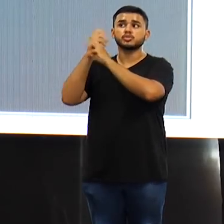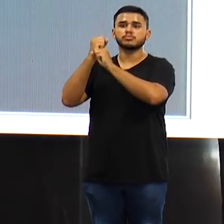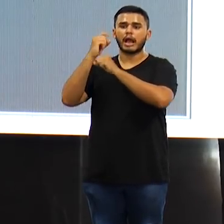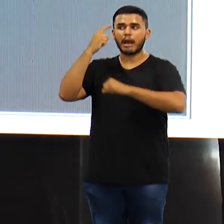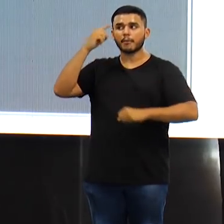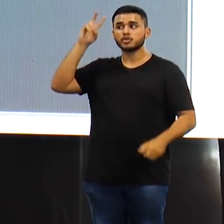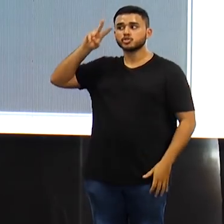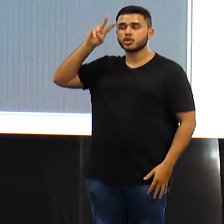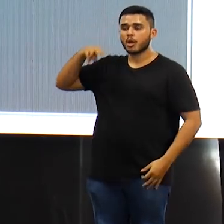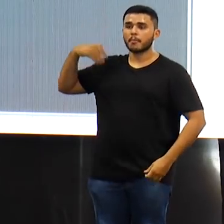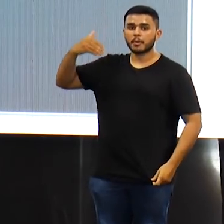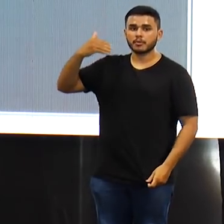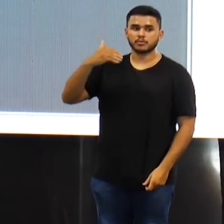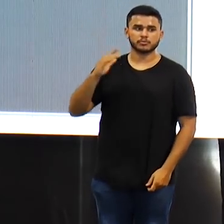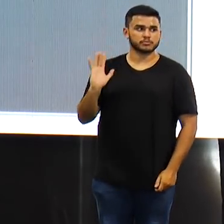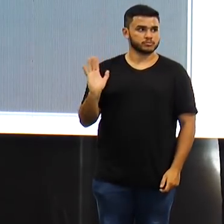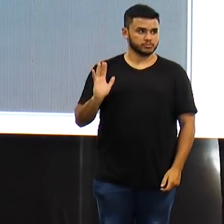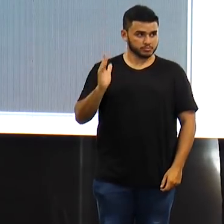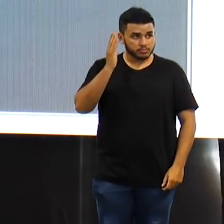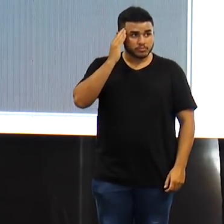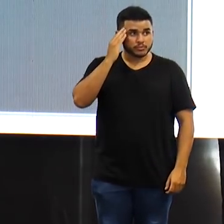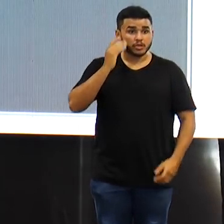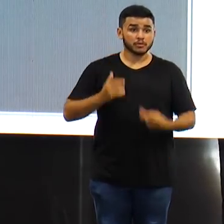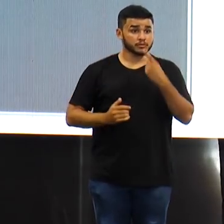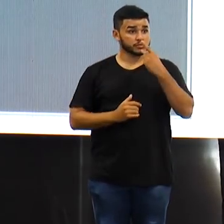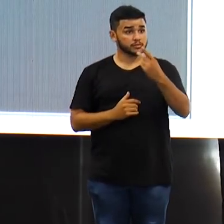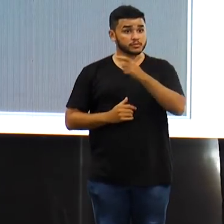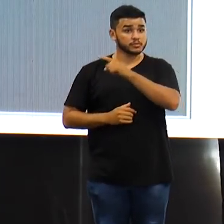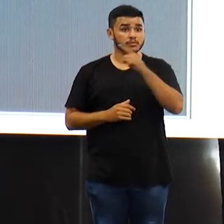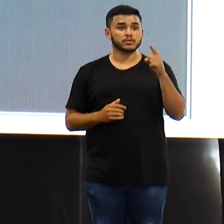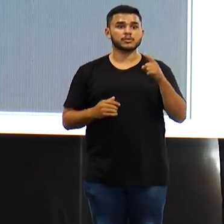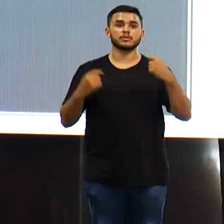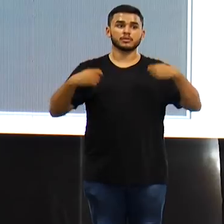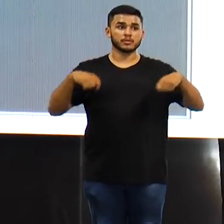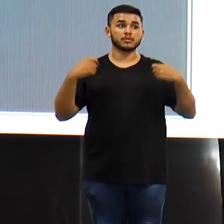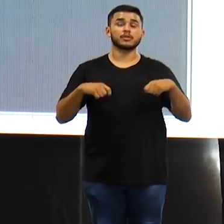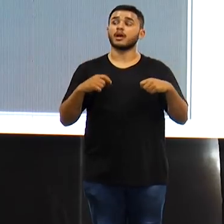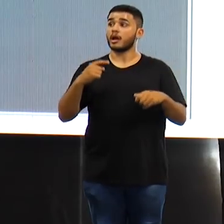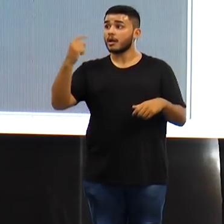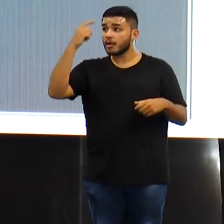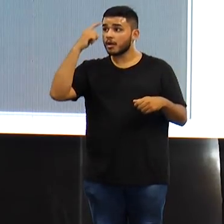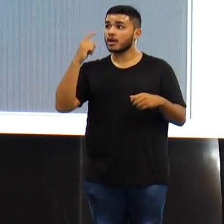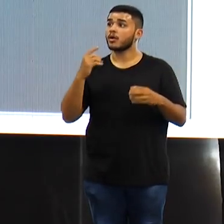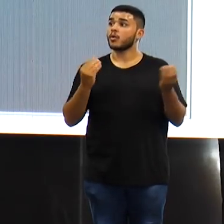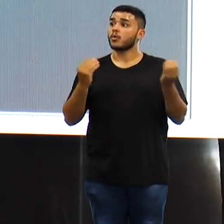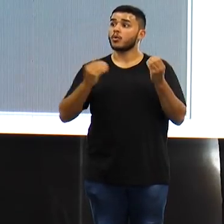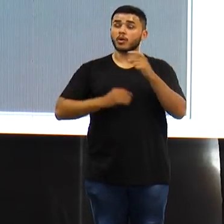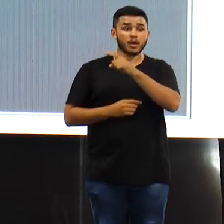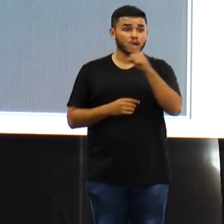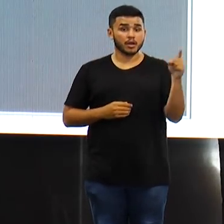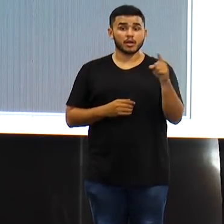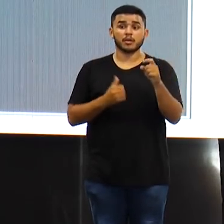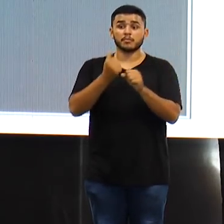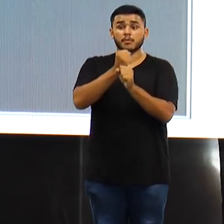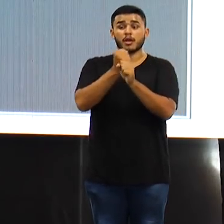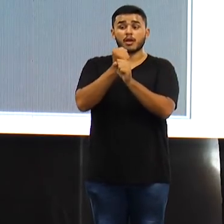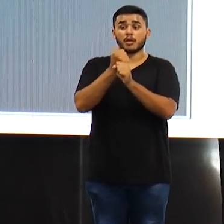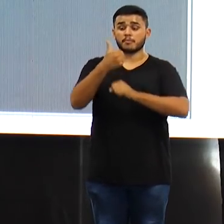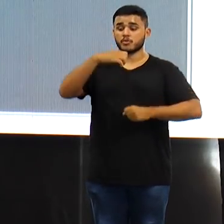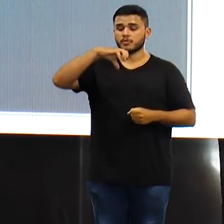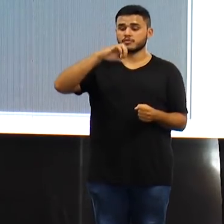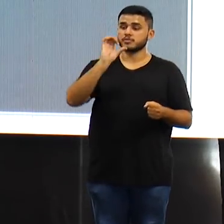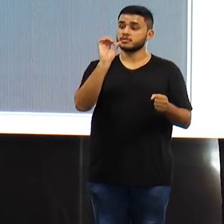sem entrar no mérito da questão. Eu só estou lhe dizendo que é uma efeméride o governo civil-militar de 64, esse ano